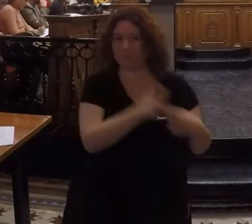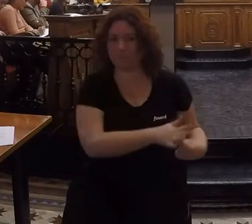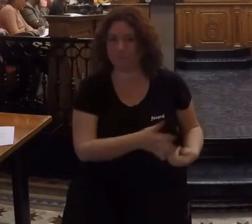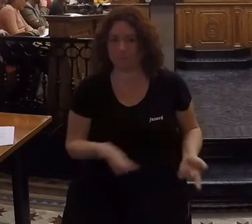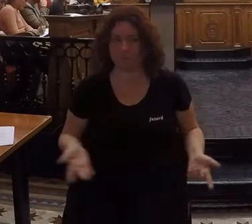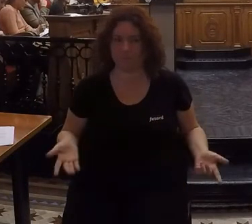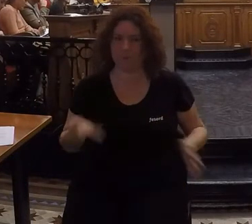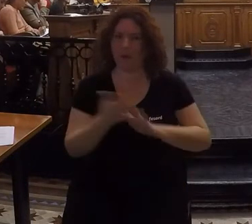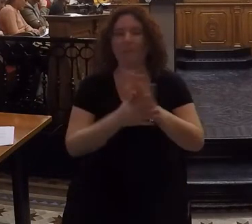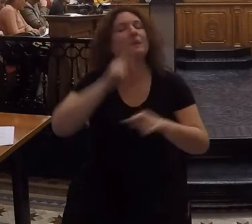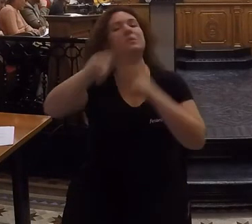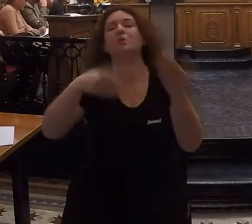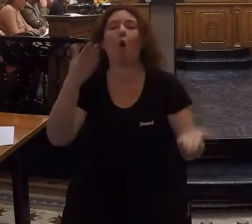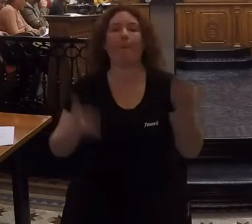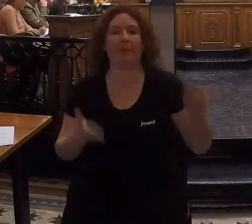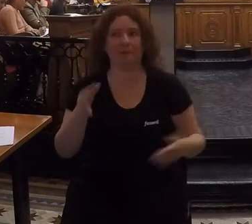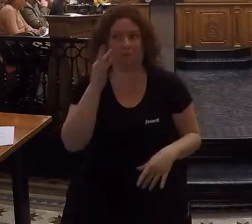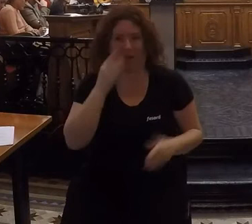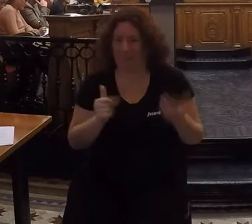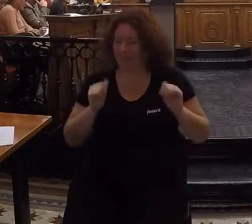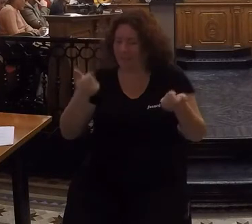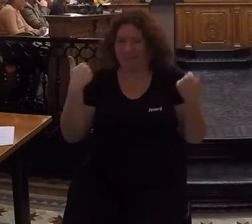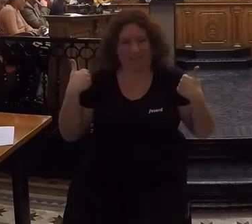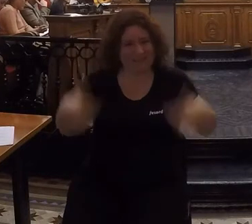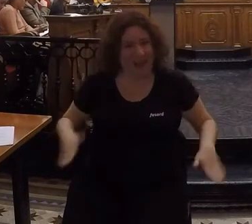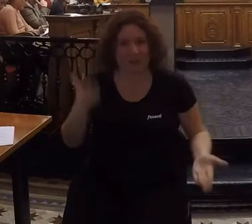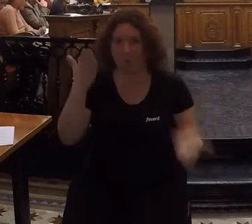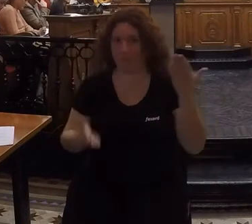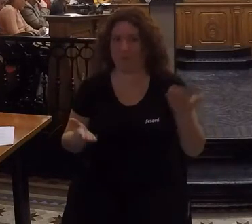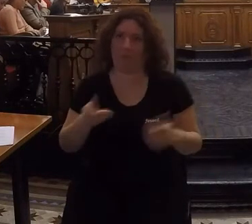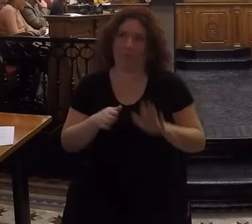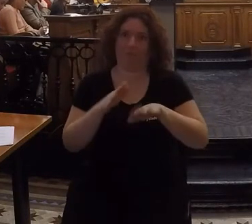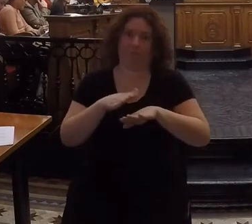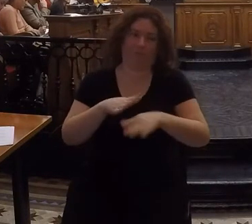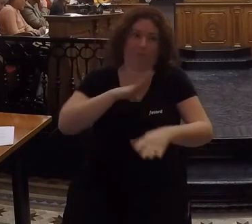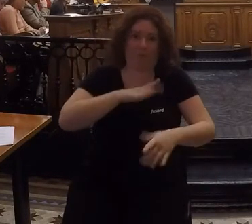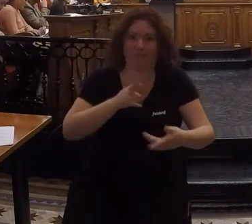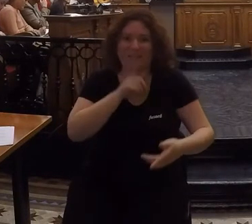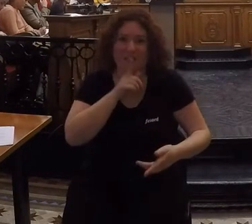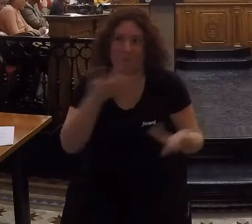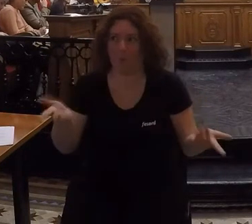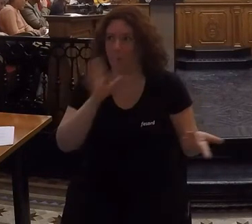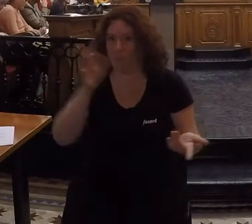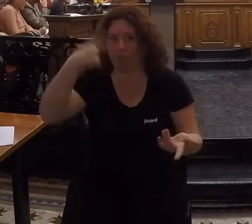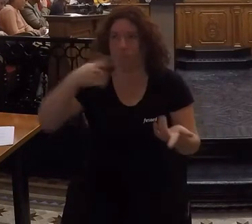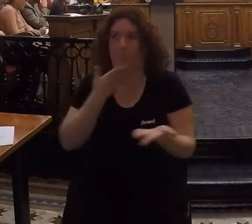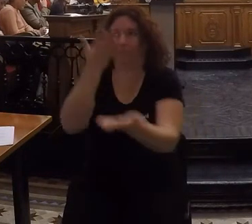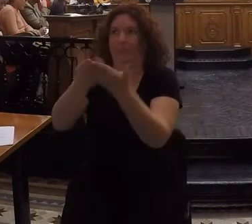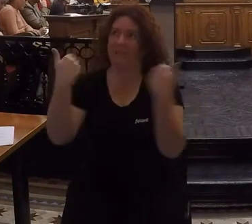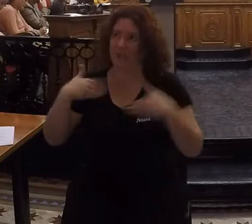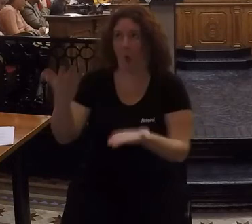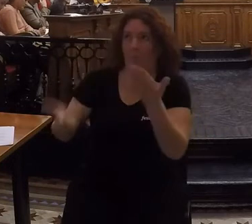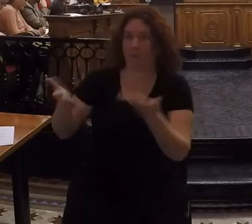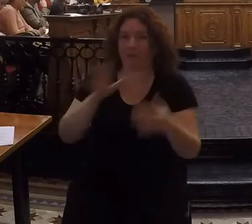nos van a compensar. Pues oiga, que empiecen a compensarnos ya el señor Ximo Puig, porque a estas alturas se nos quedamos sin legislatura y